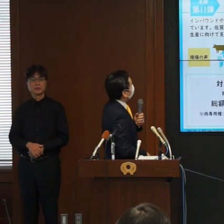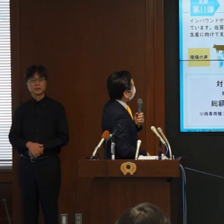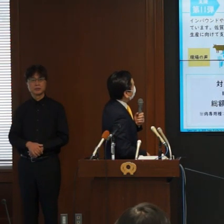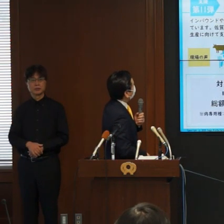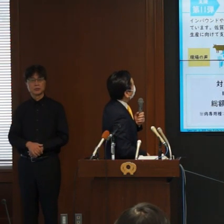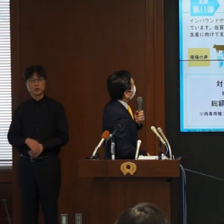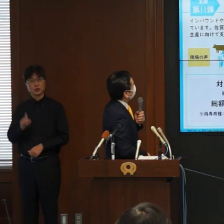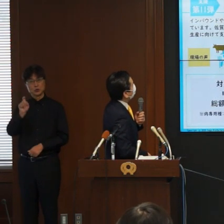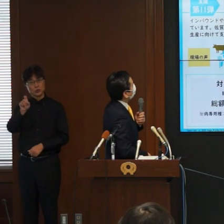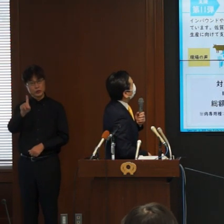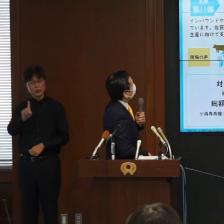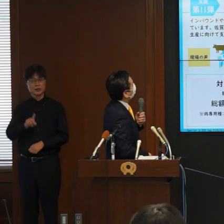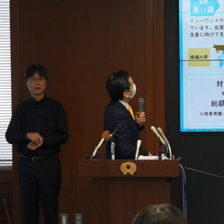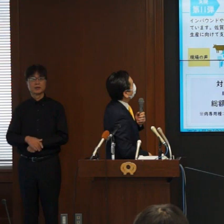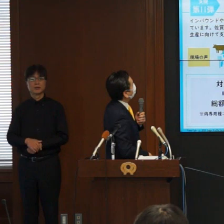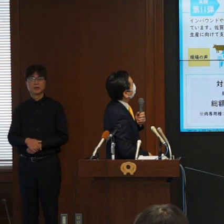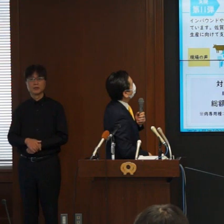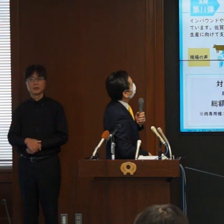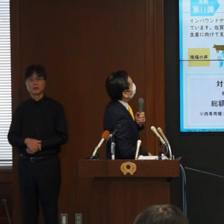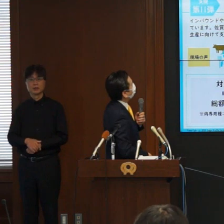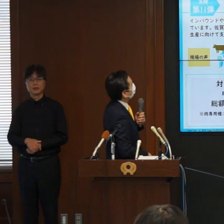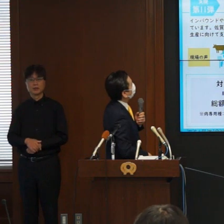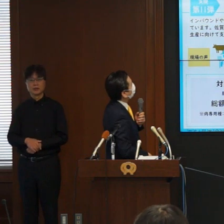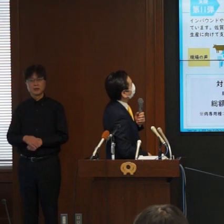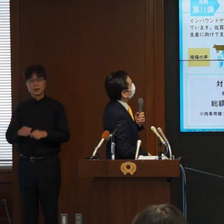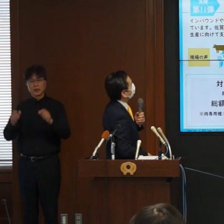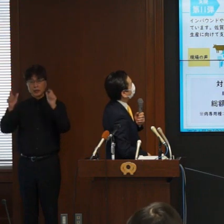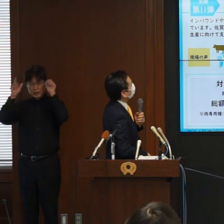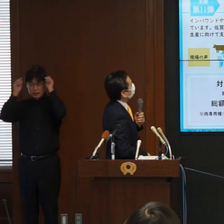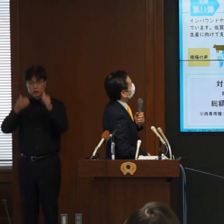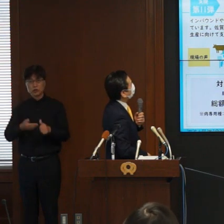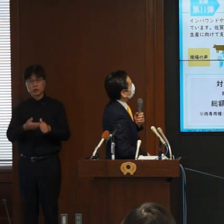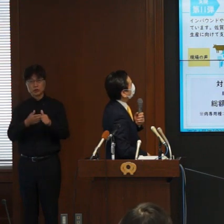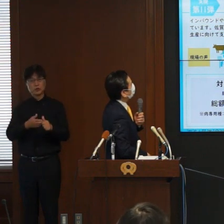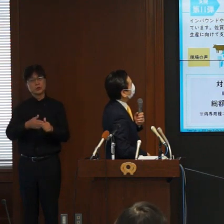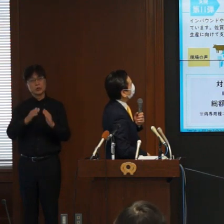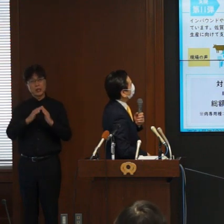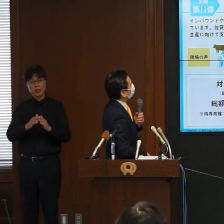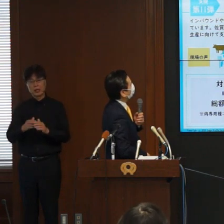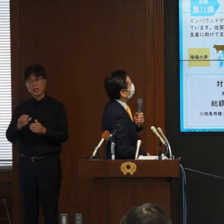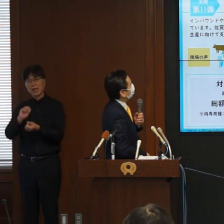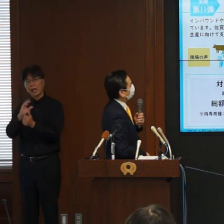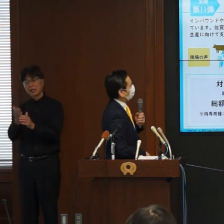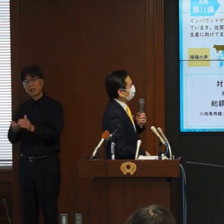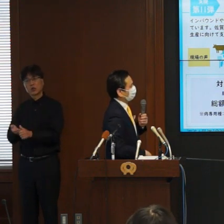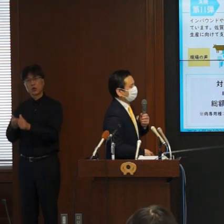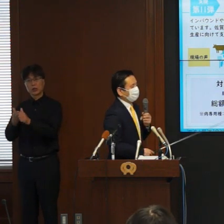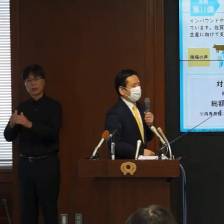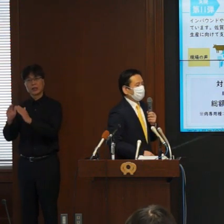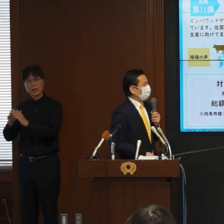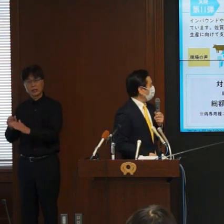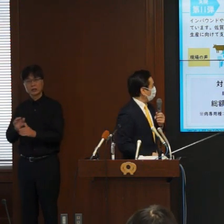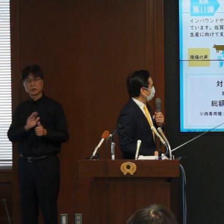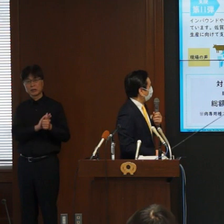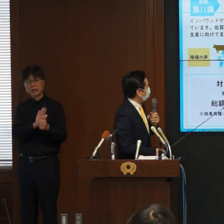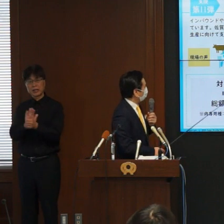はい、11弾です。これは肥育牛農家、そして花農家に対する支援ということで、